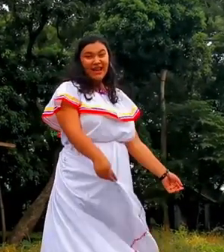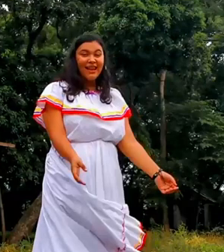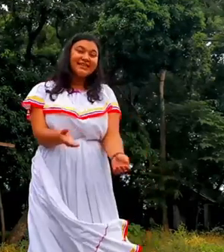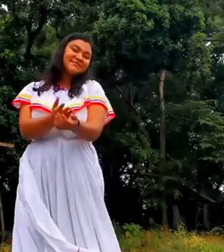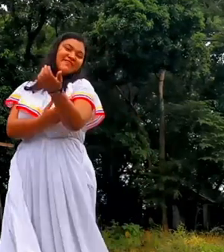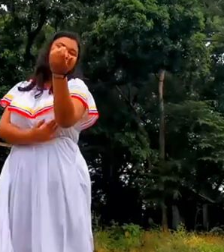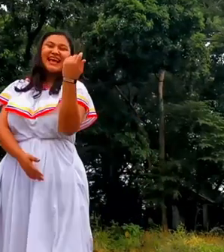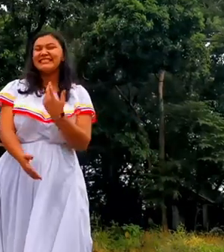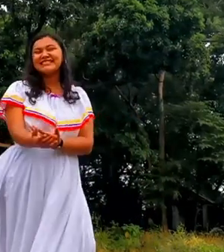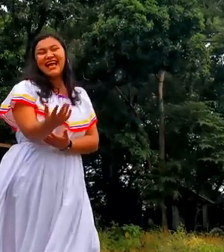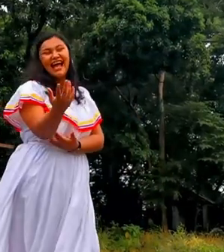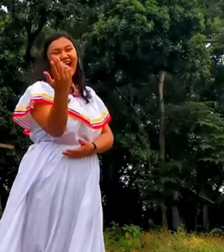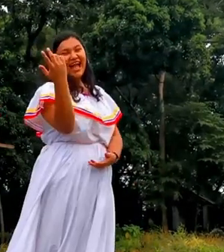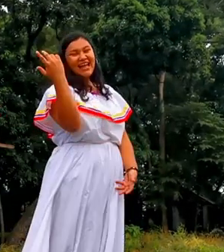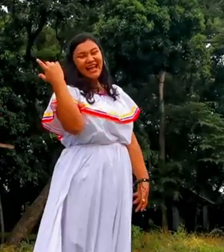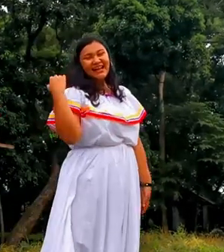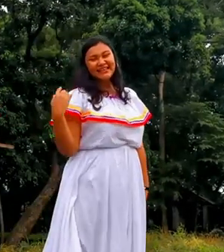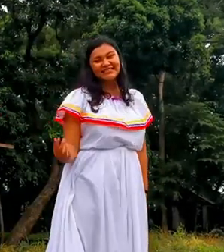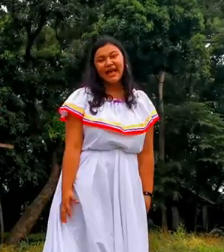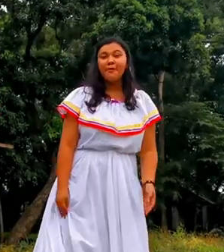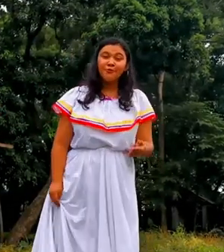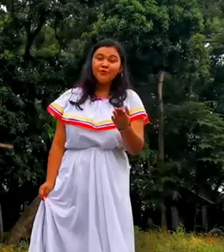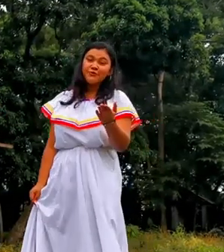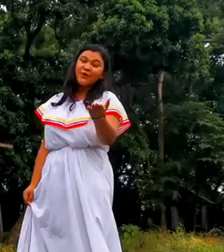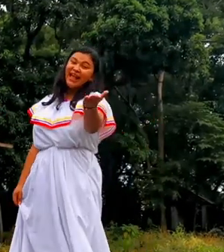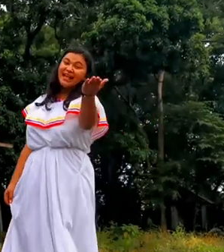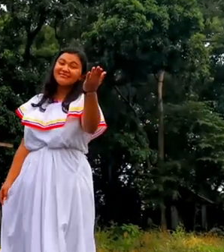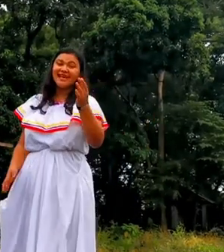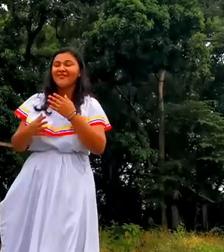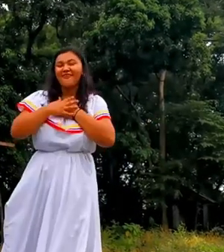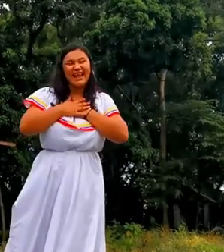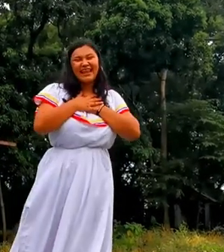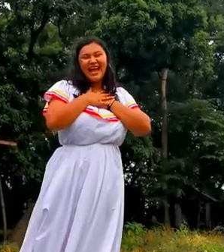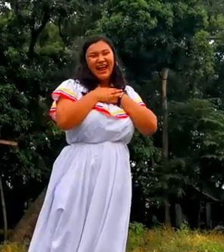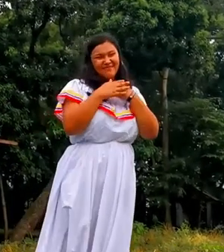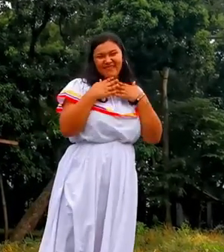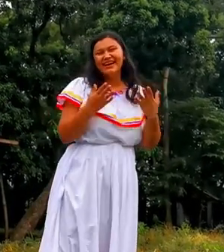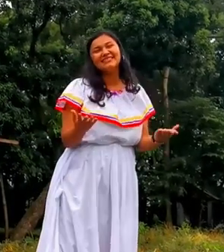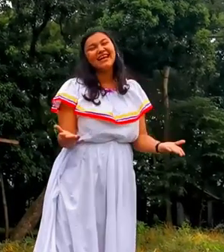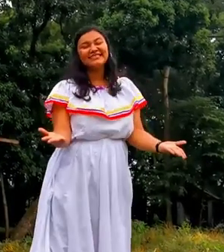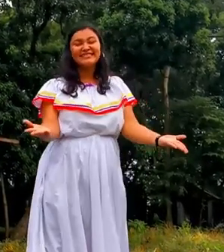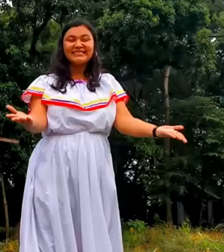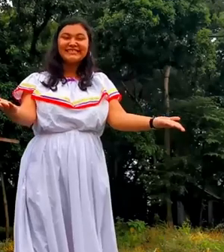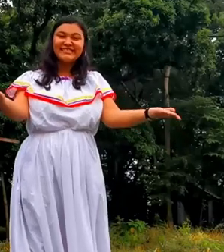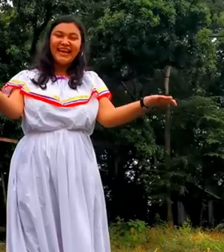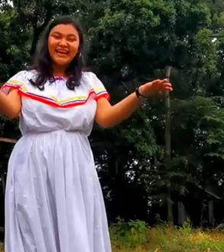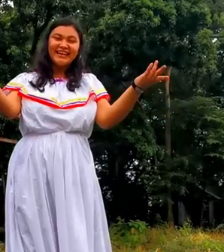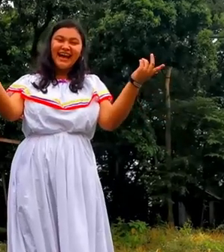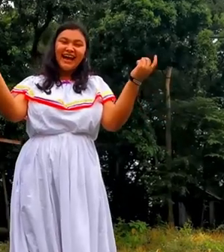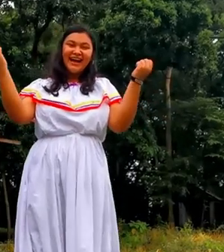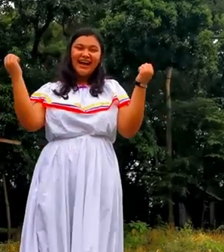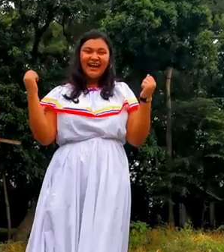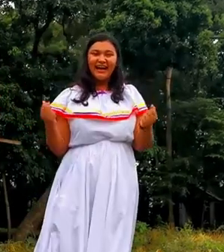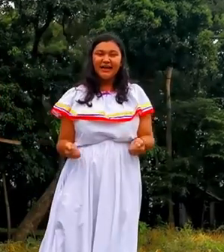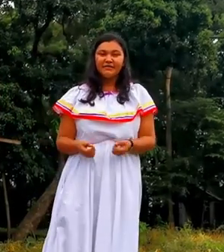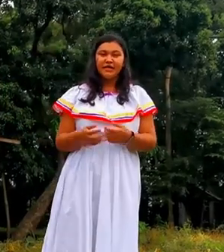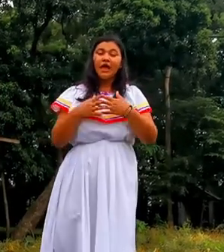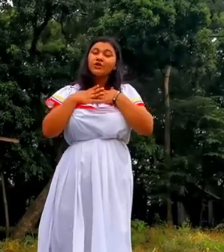las venas. Por tu gente con el alma tan sincera. Yo